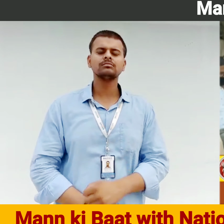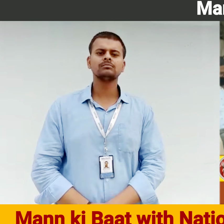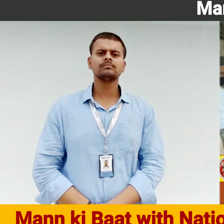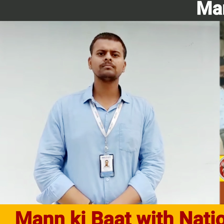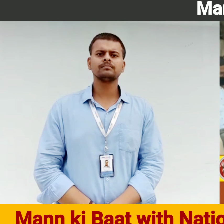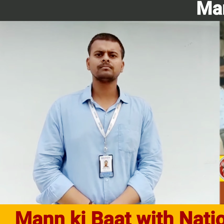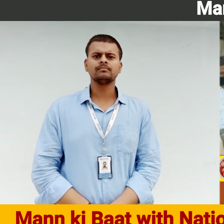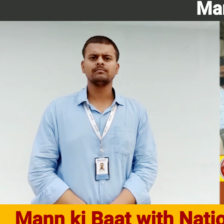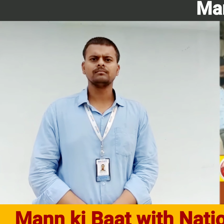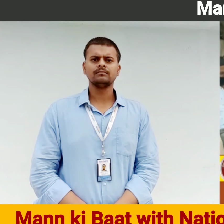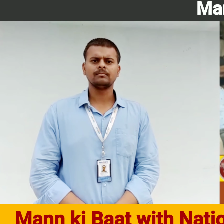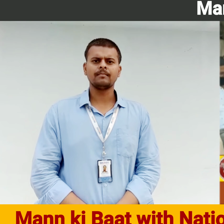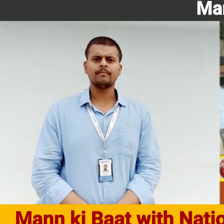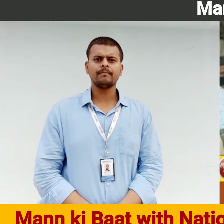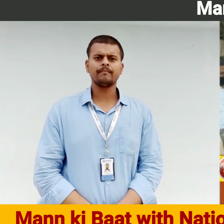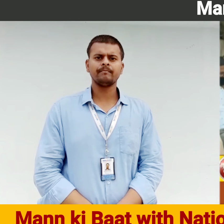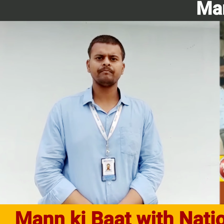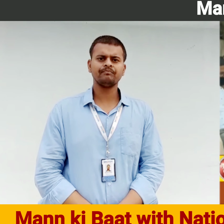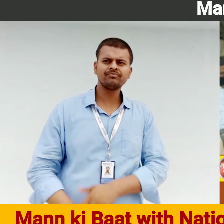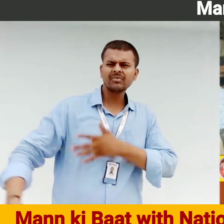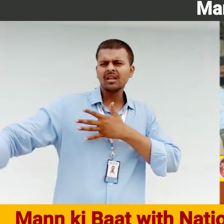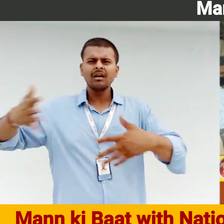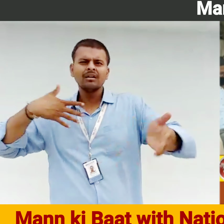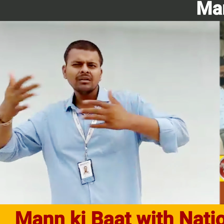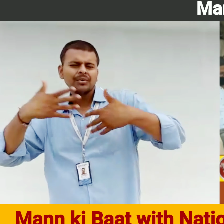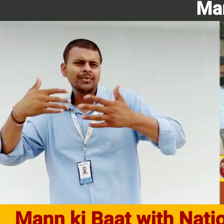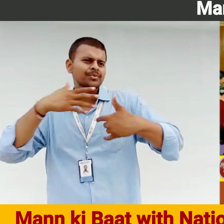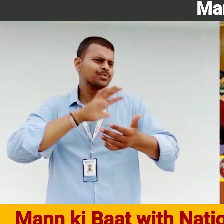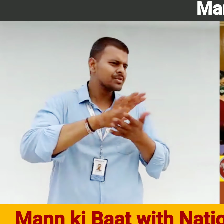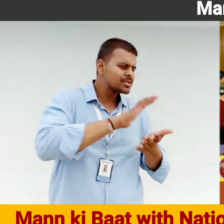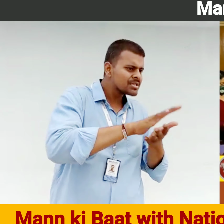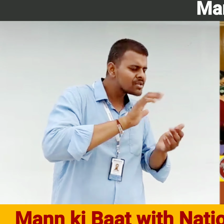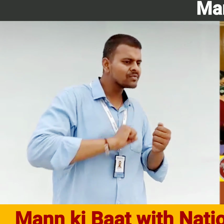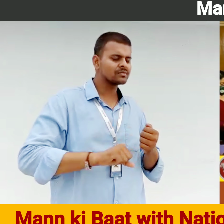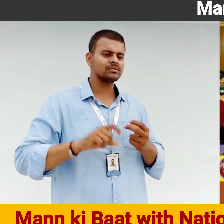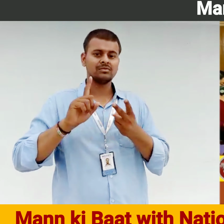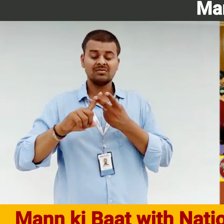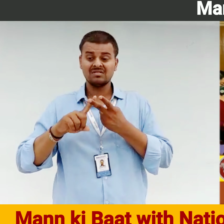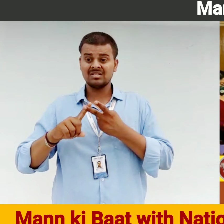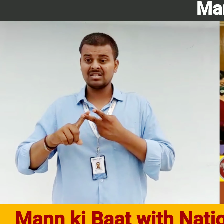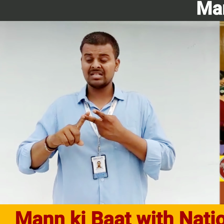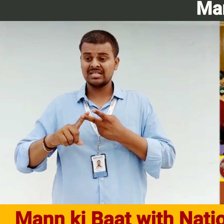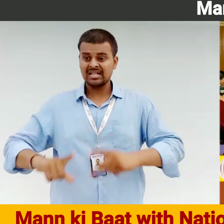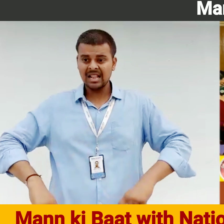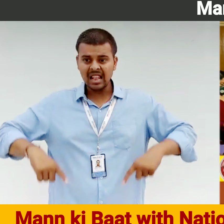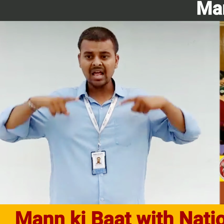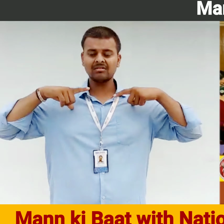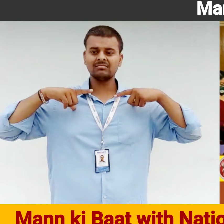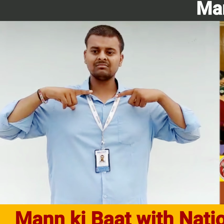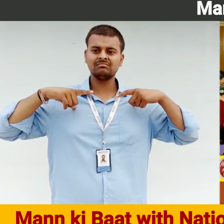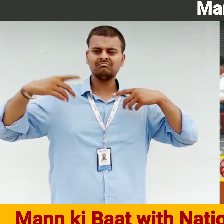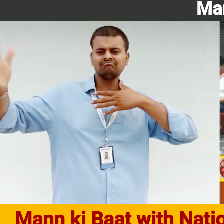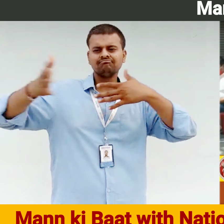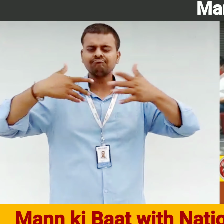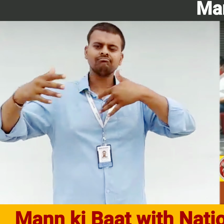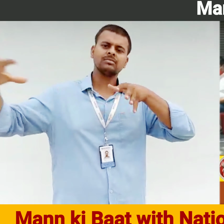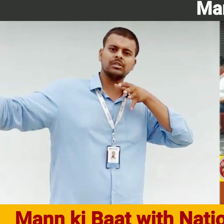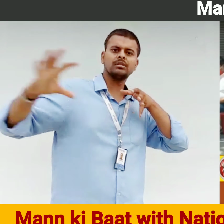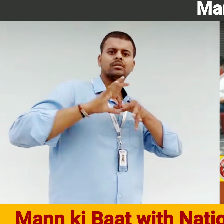सीधे हमारे जीवन, हमारे बच्चों के भविष्य का विषय है। इसलिए हमें व्यक्तिगत स्तर पर